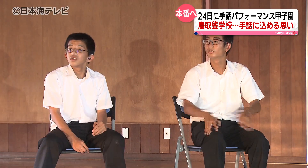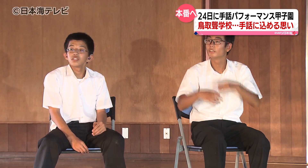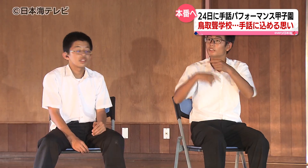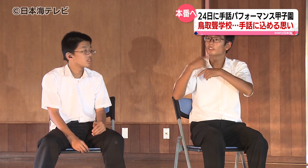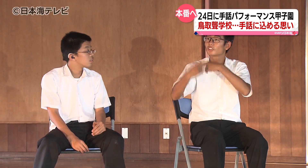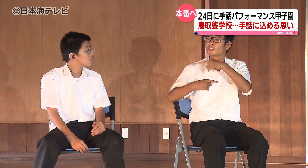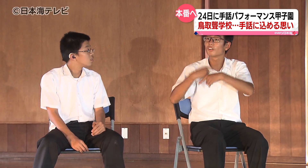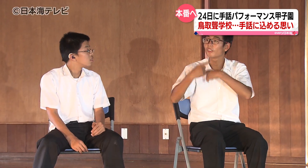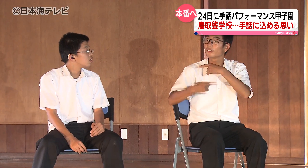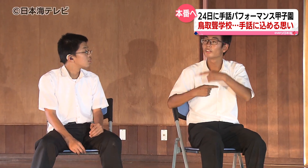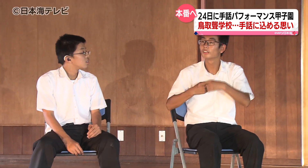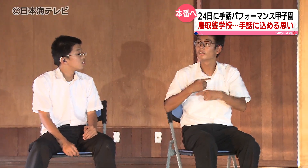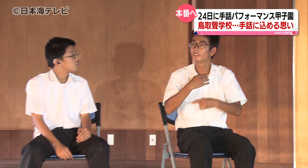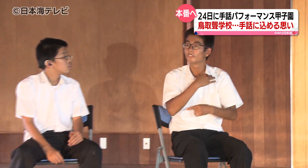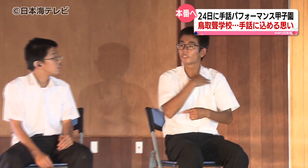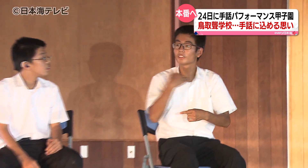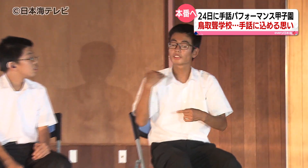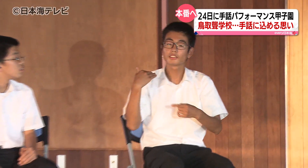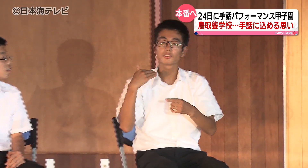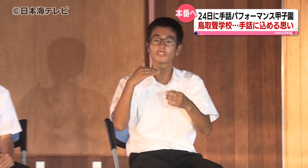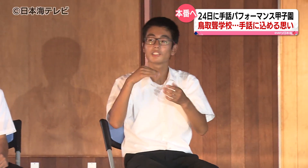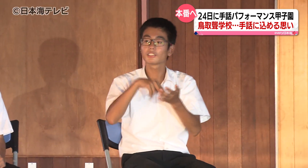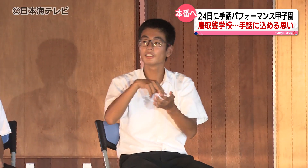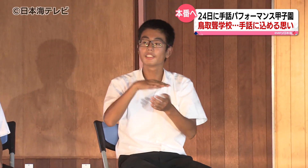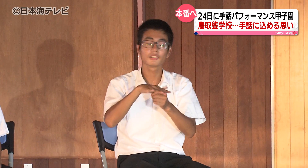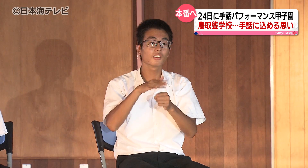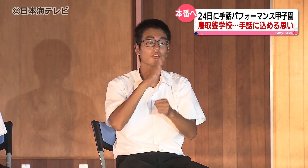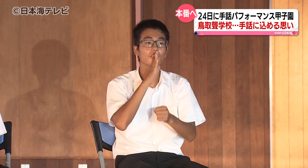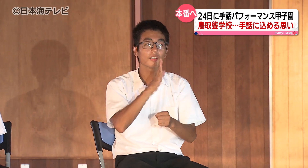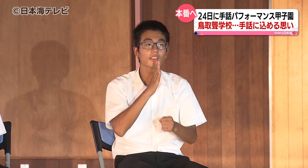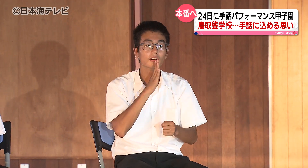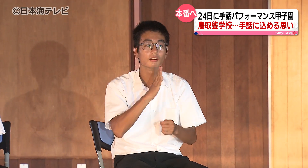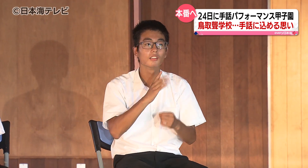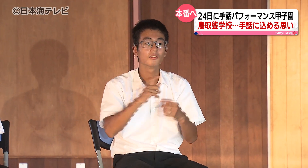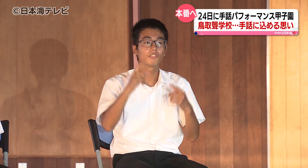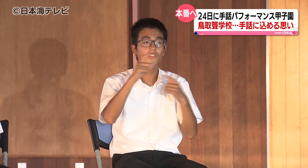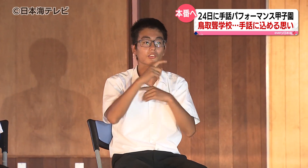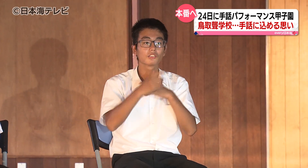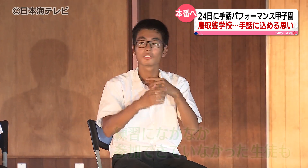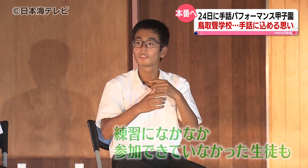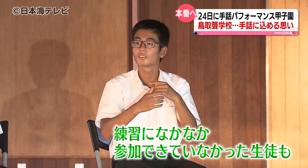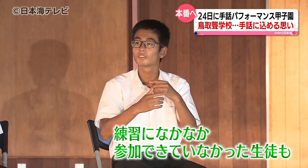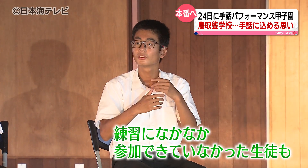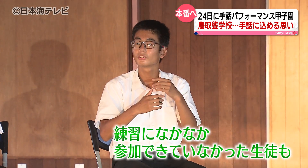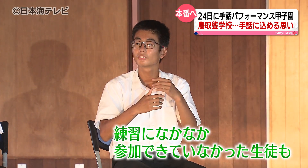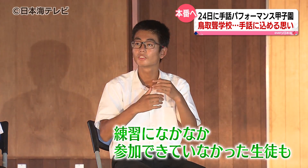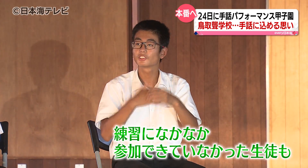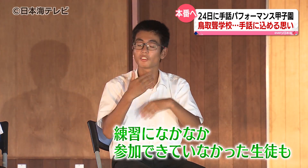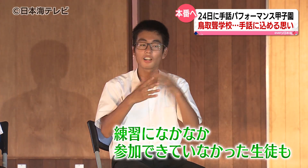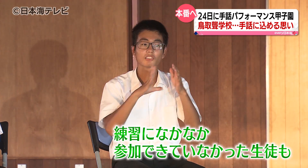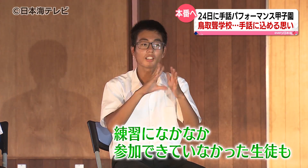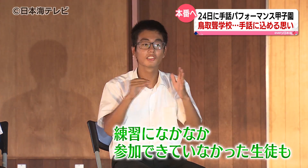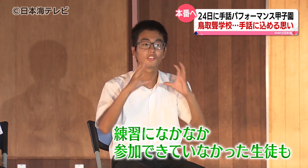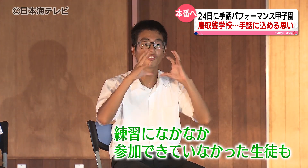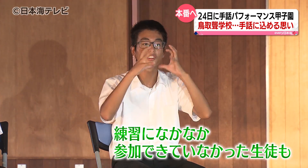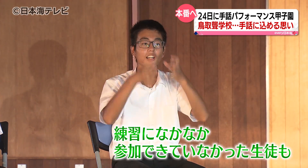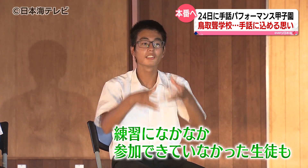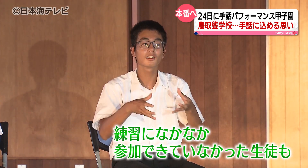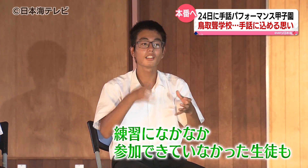この日は本番1週間前でしたが、行事や体調不良などで練習になかなか参加できていなかった